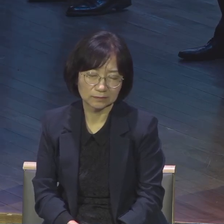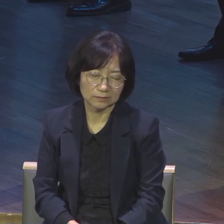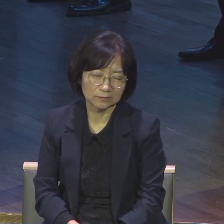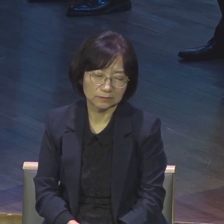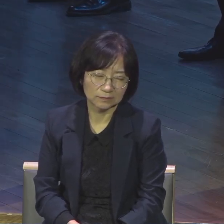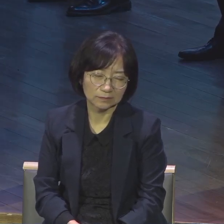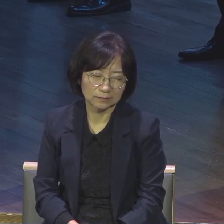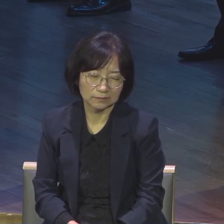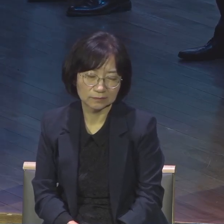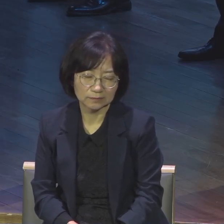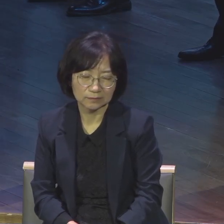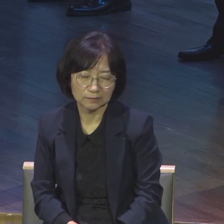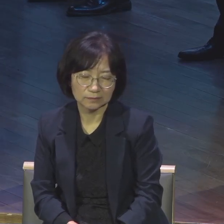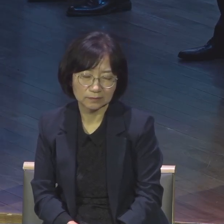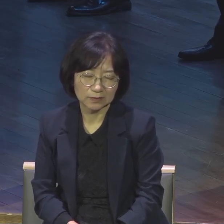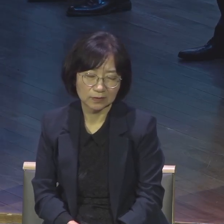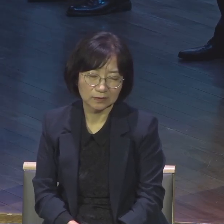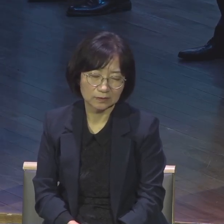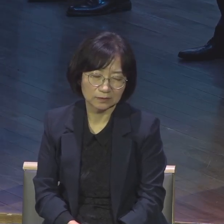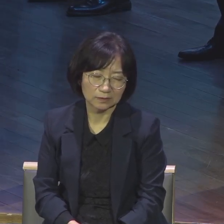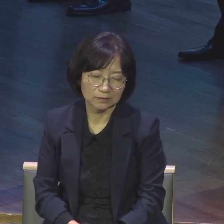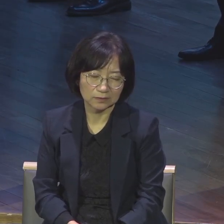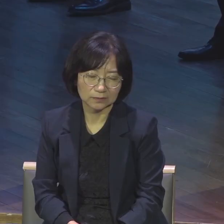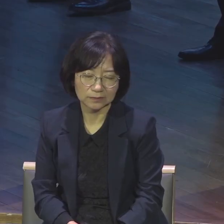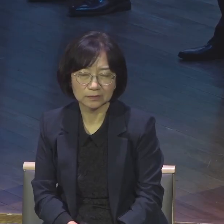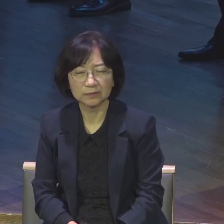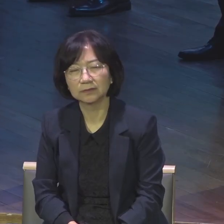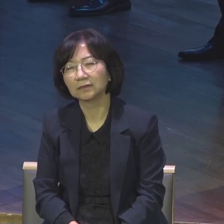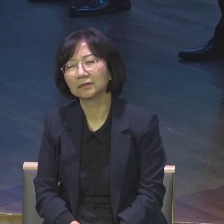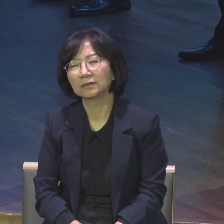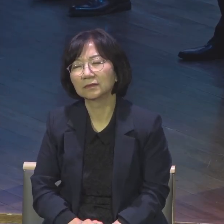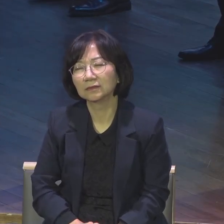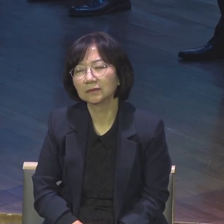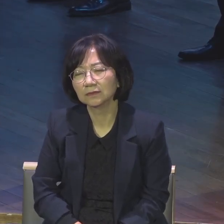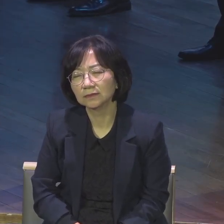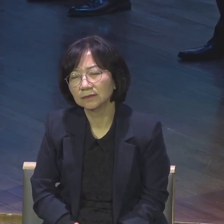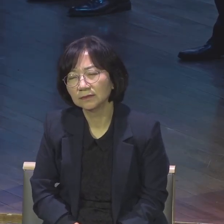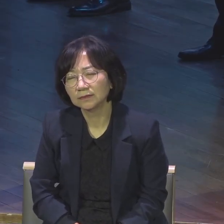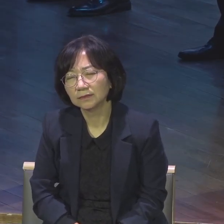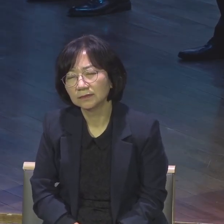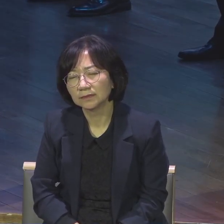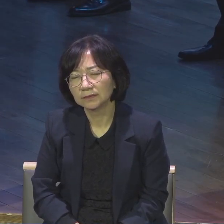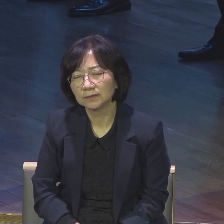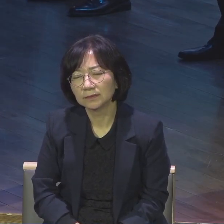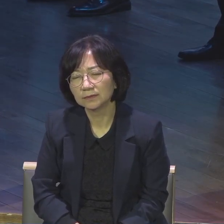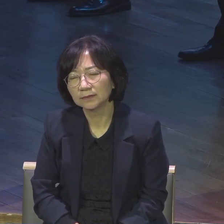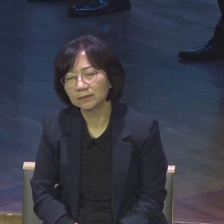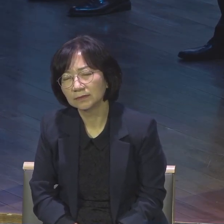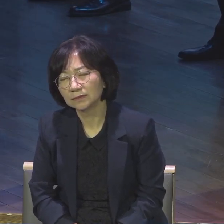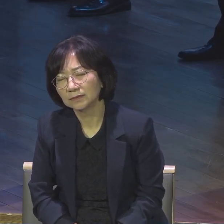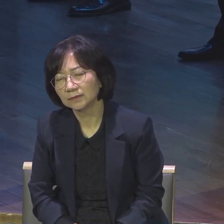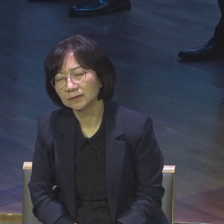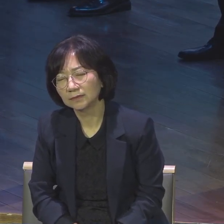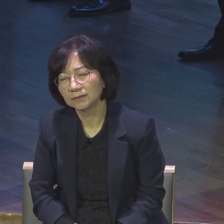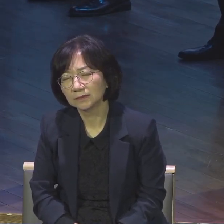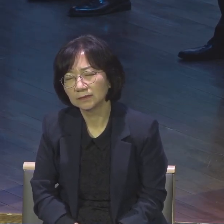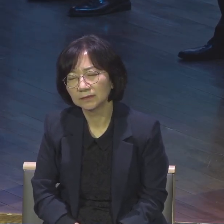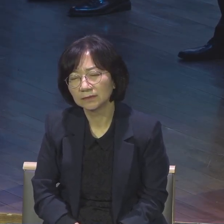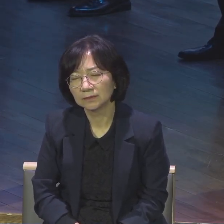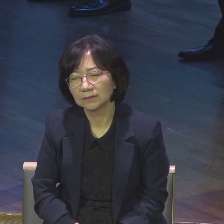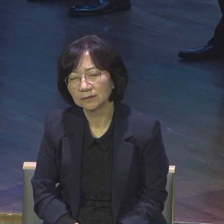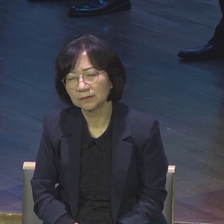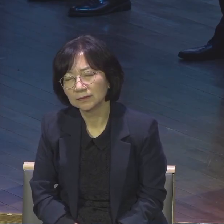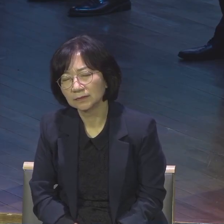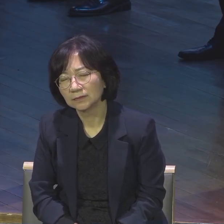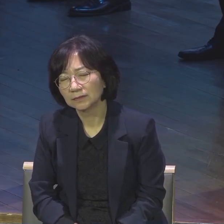하면서 영원한 하나님 그냥 치료하여 주시옵소서. 회복시켜 주시옵소서. 그래서 이 요즘의